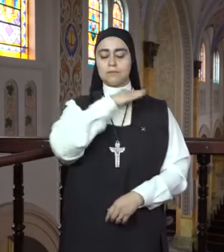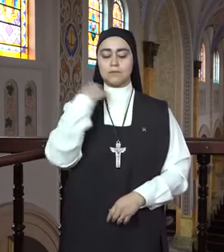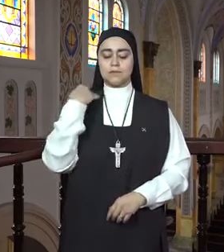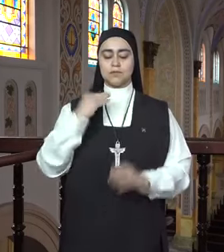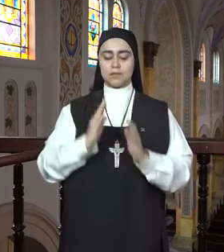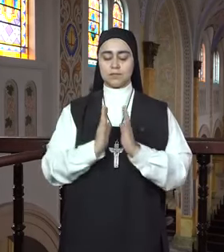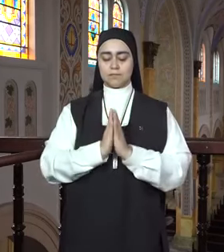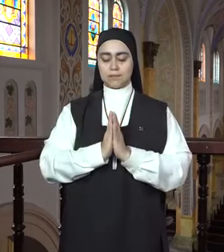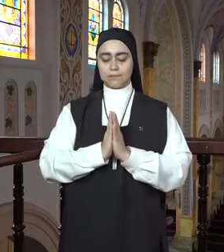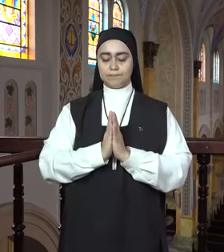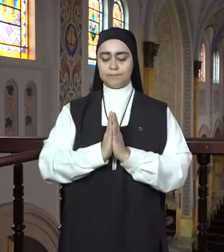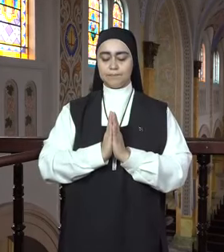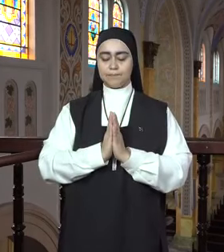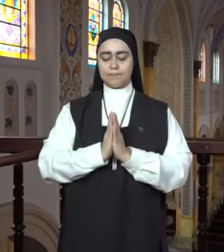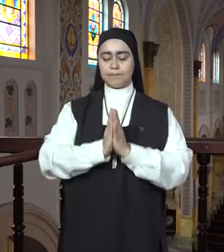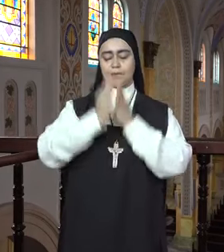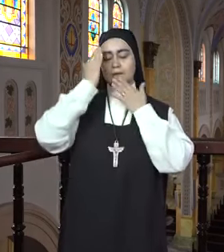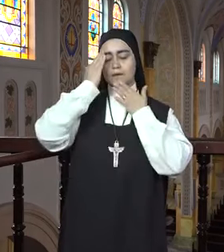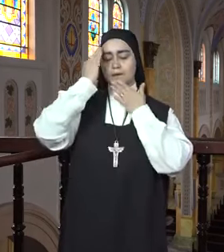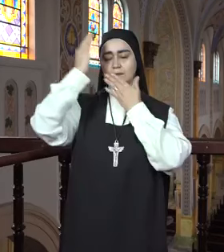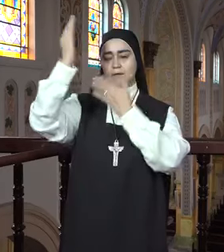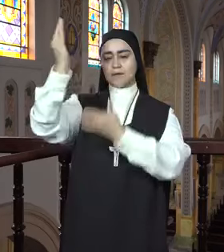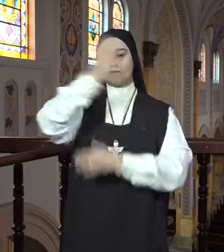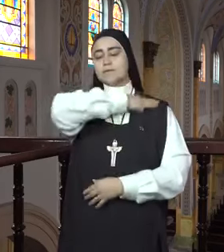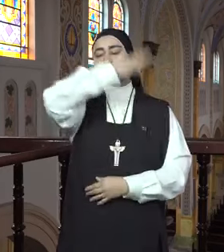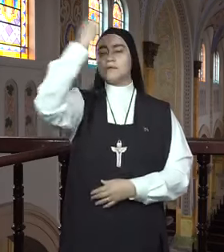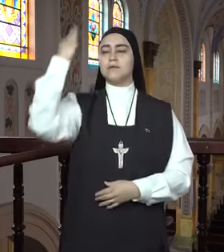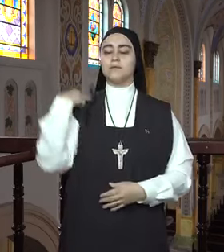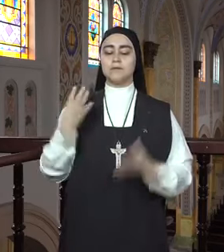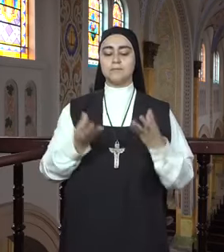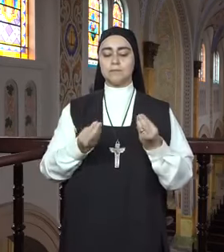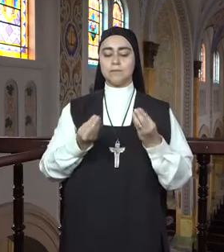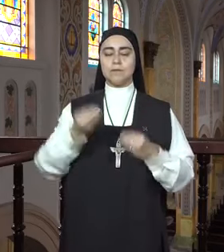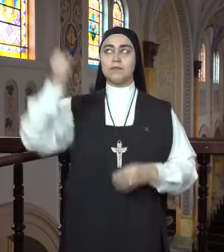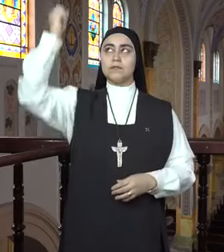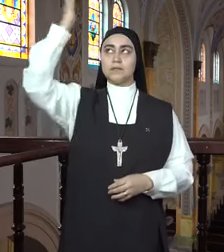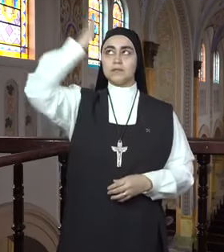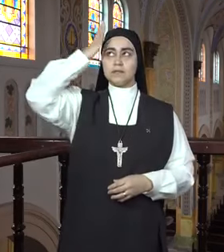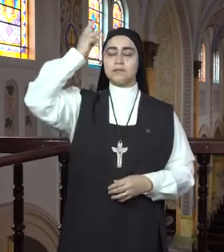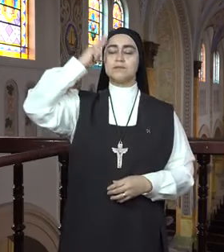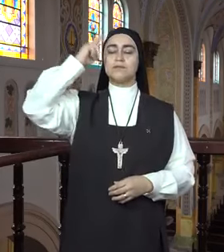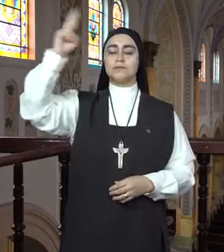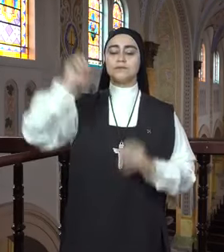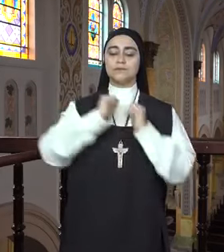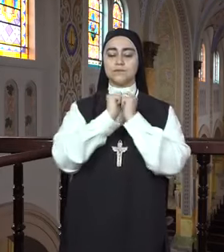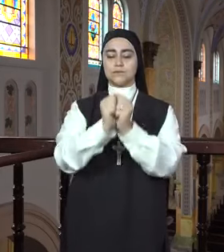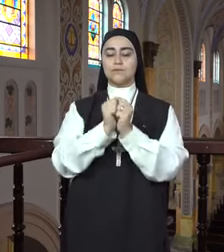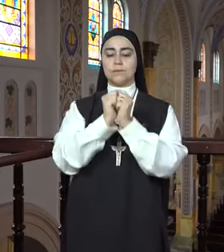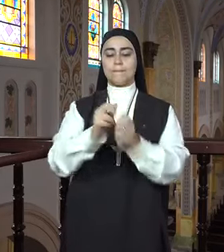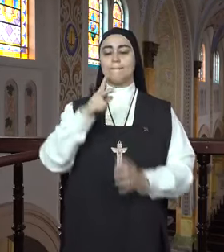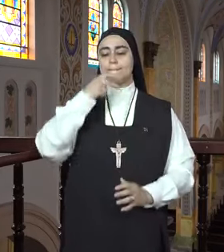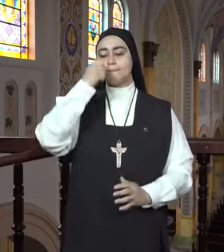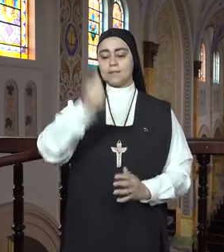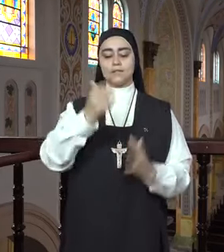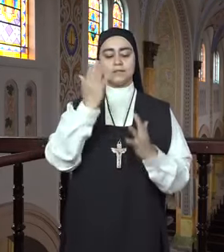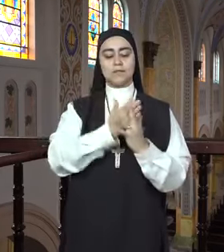morte. Amém. Ave Maria, cheia de graça, o Senhor é convosco. Bendita sois